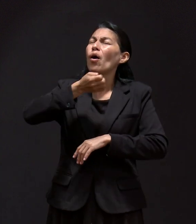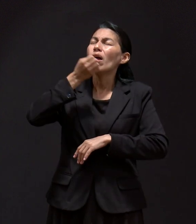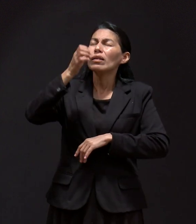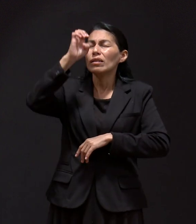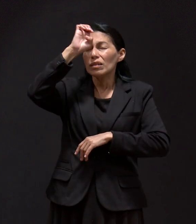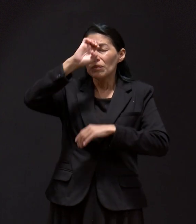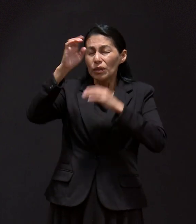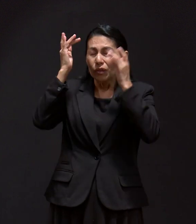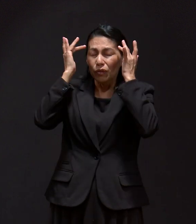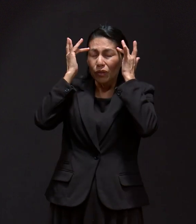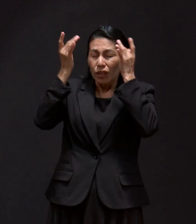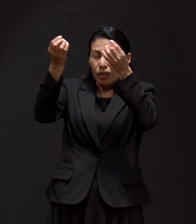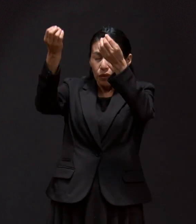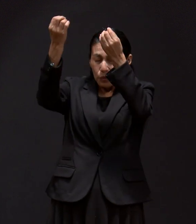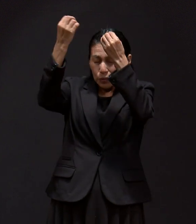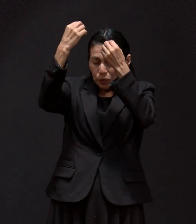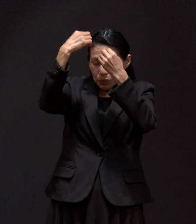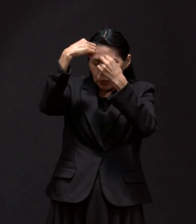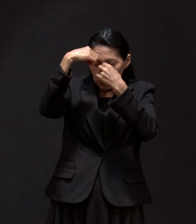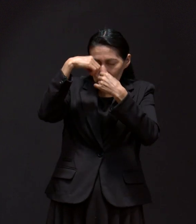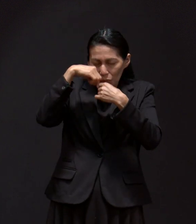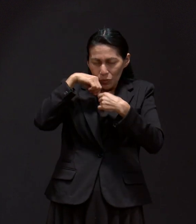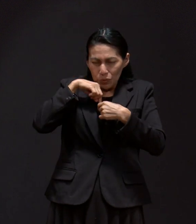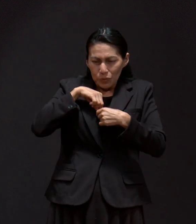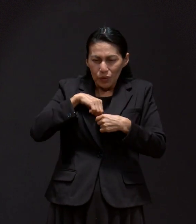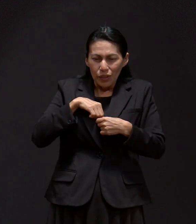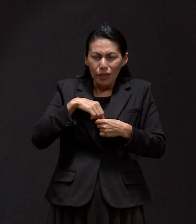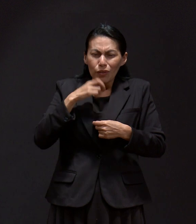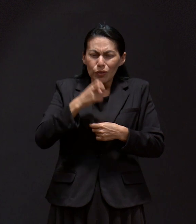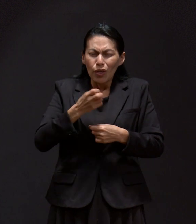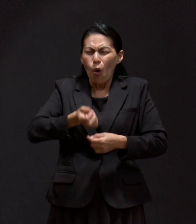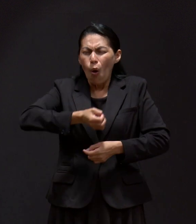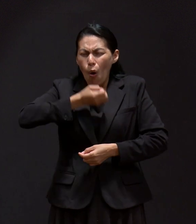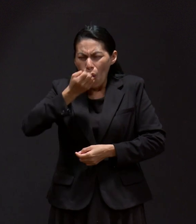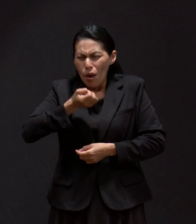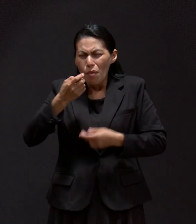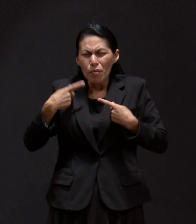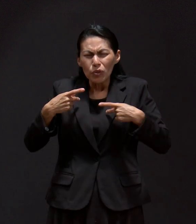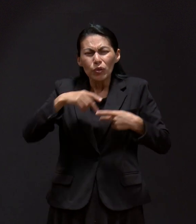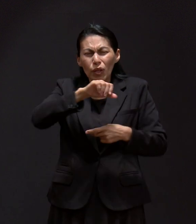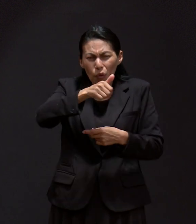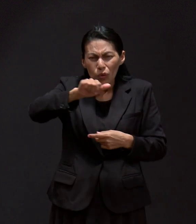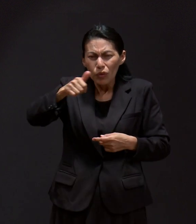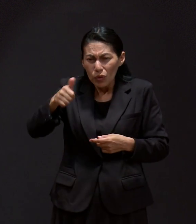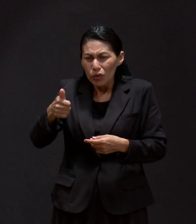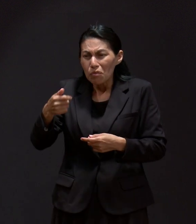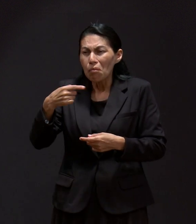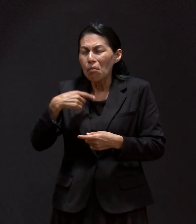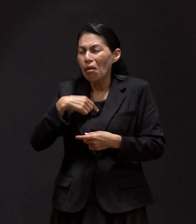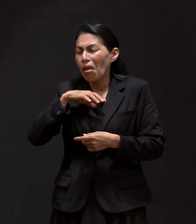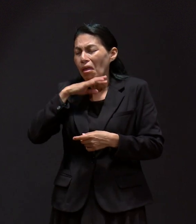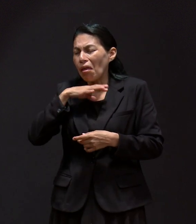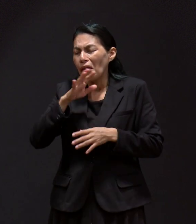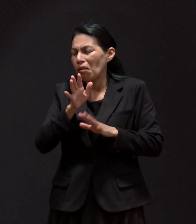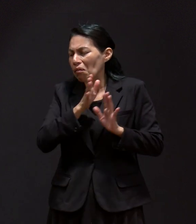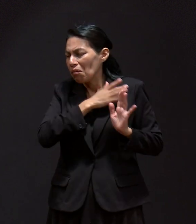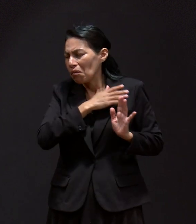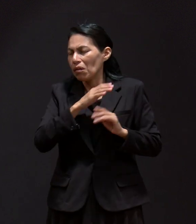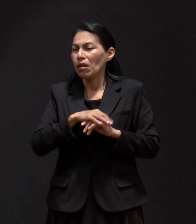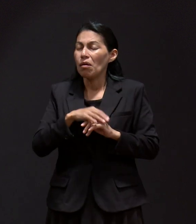que el espíritu de dios te use clamando intercediendo por otras personas por sus